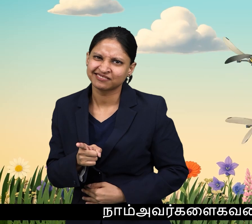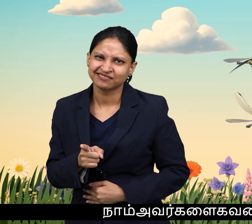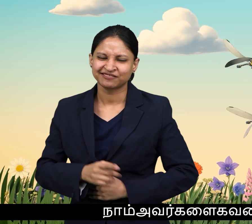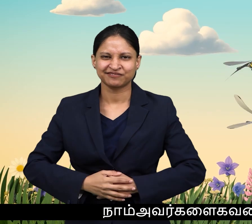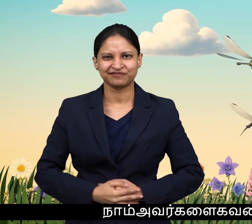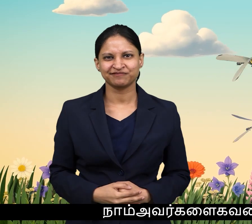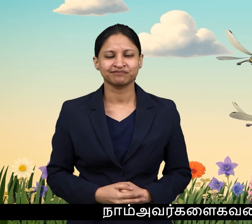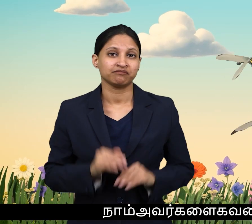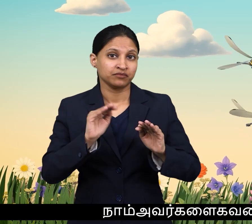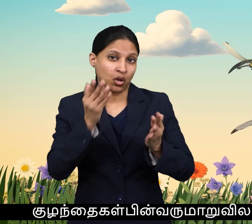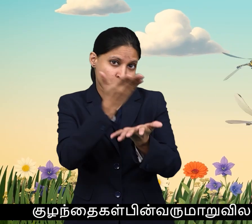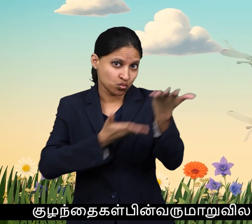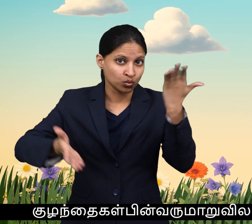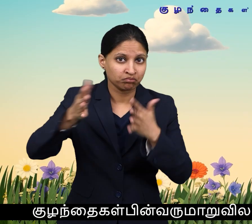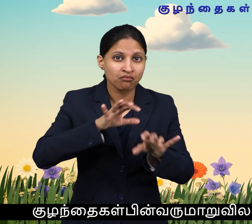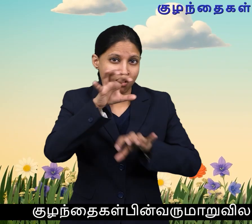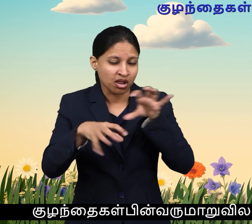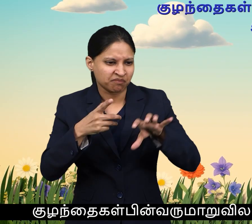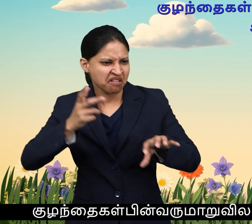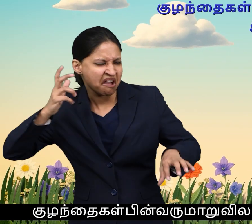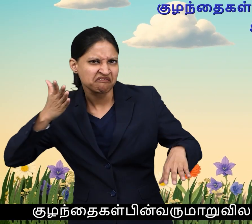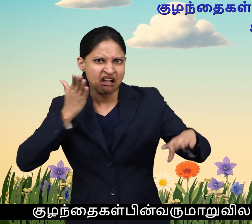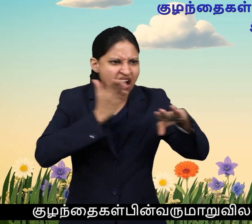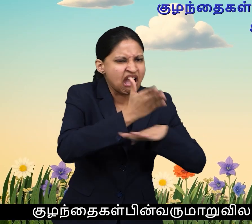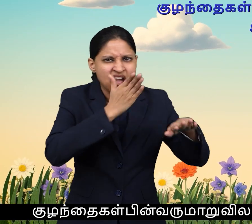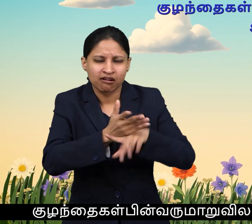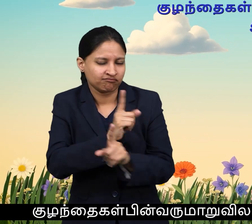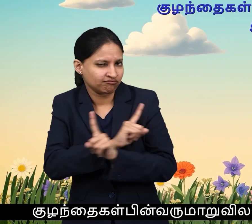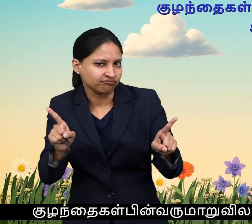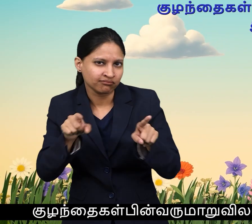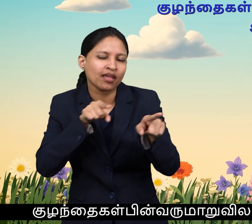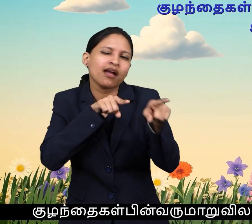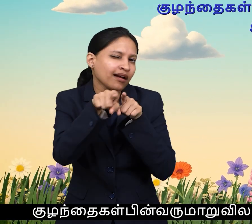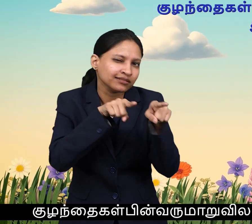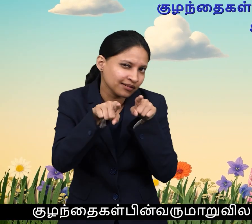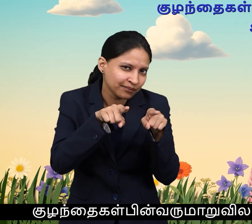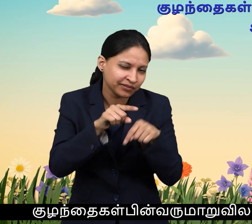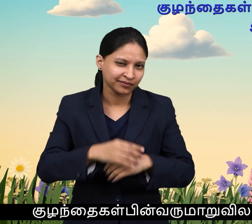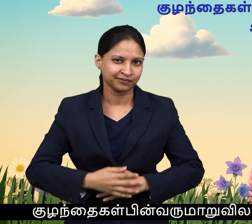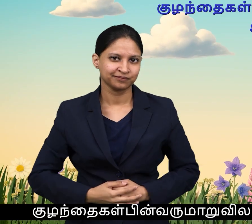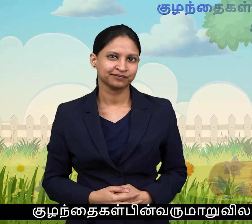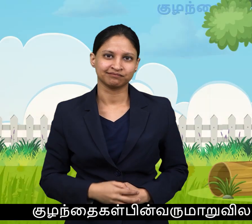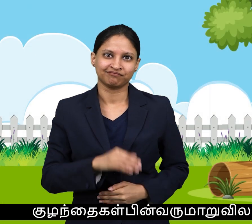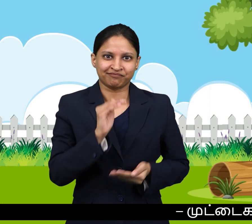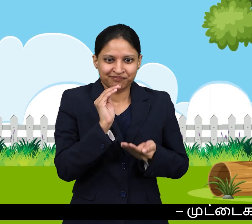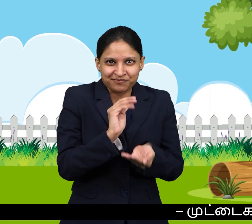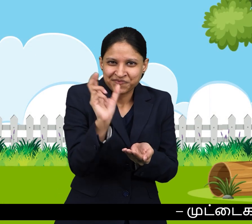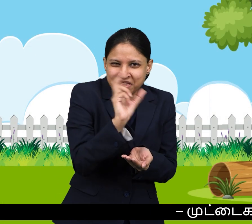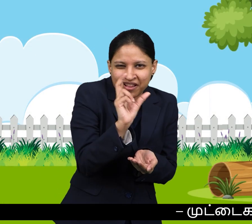வேண்டும். குழந்தைகளே, பின்வருவனவற்றை செய்து விலங்குகளை நாம் துன்புறுத்தக்கூடாது. முட்டைகளை